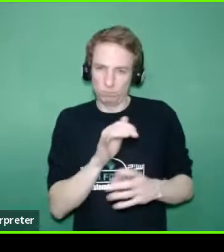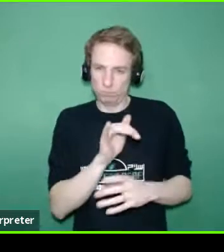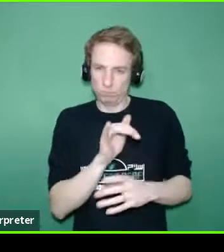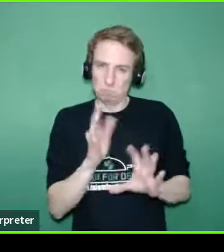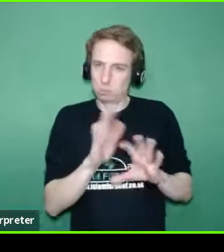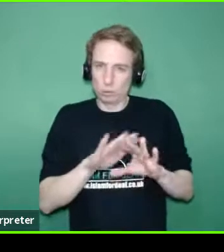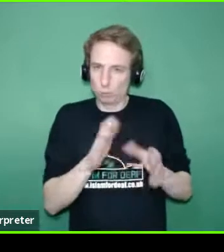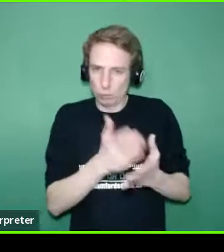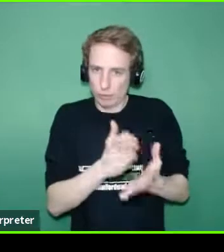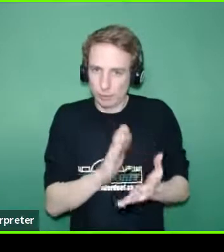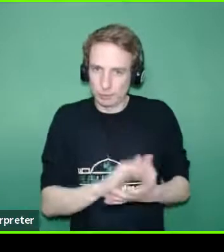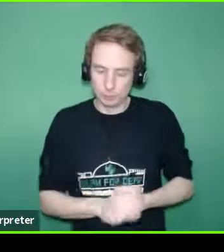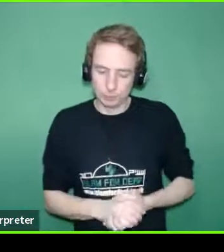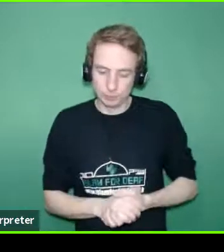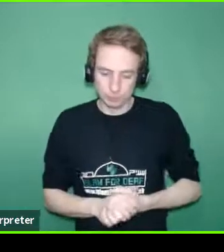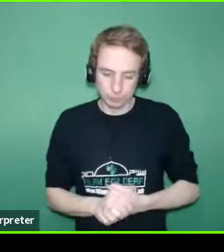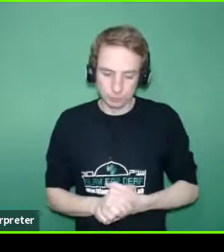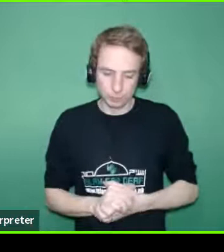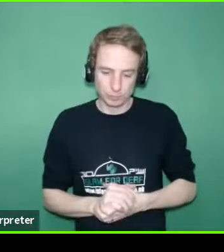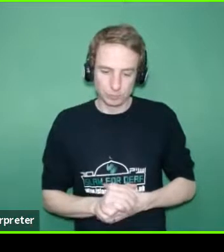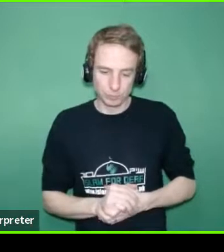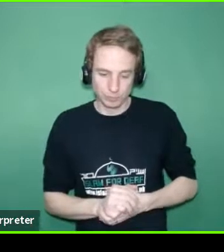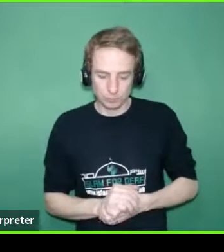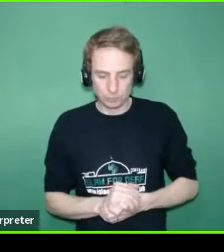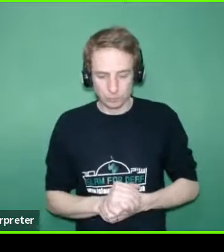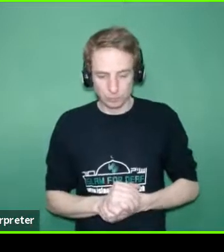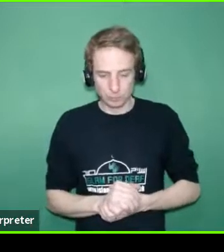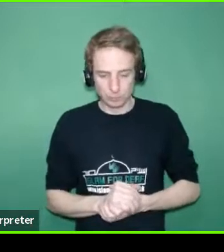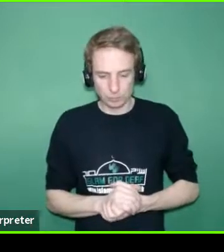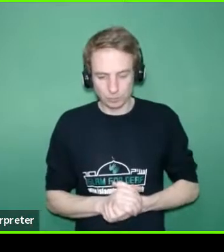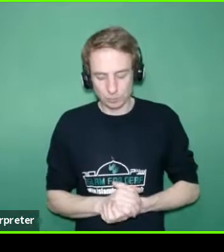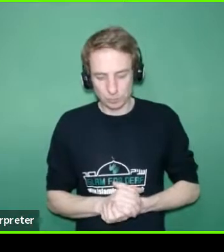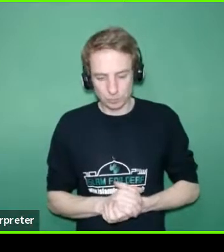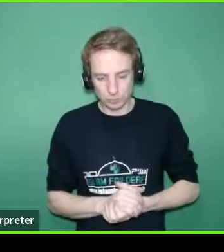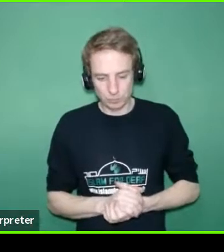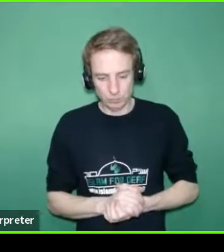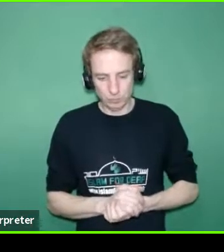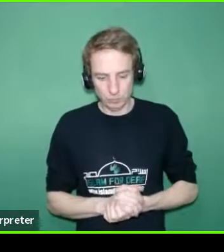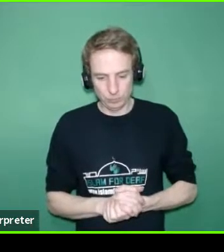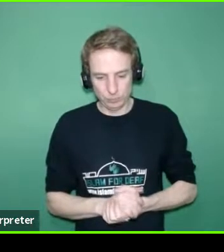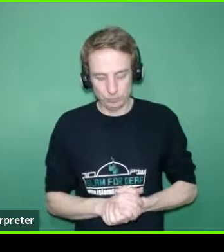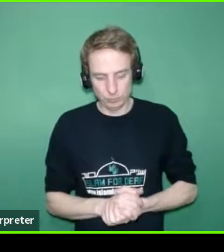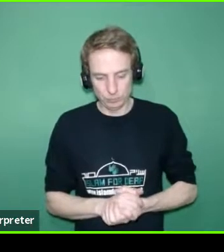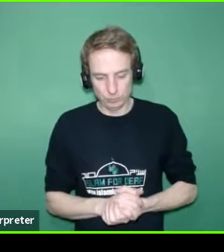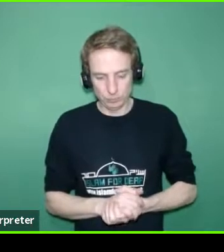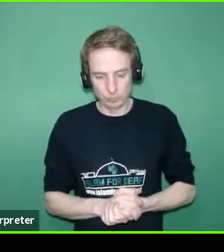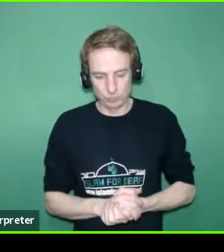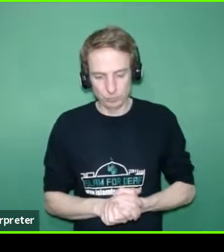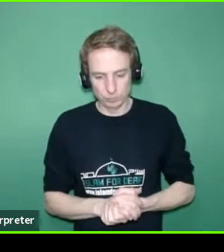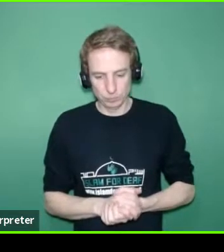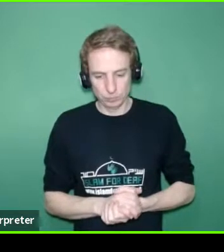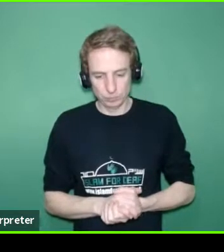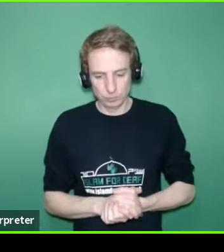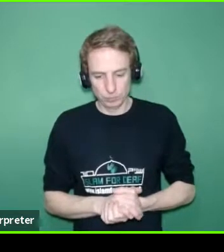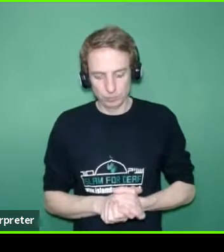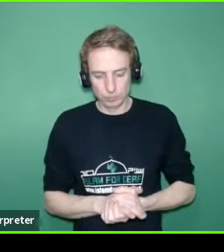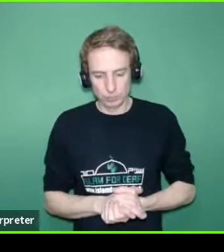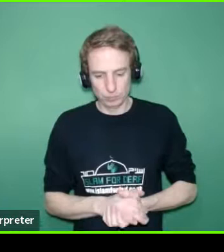صحيحا، فإنه ليس من عادة النبي صلى الله عليه وسلم أن يذكر مثل